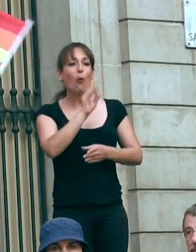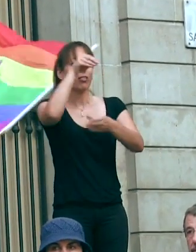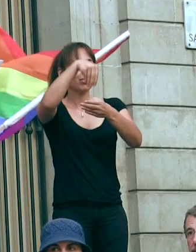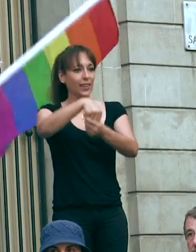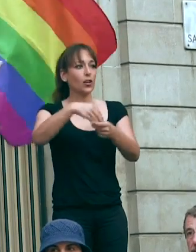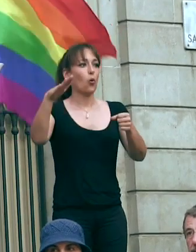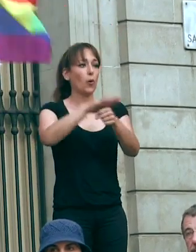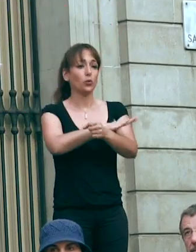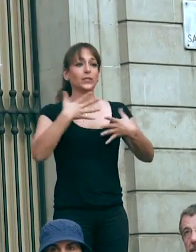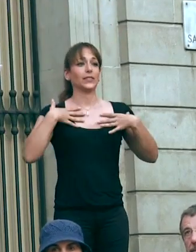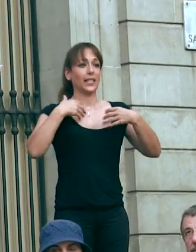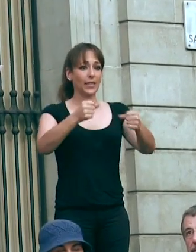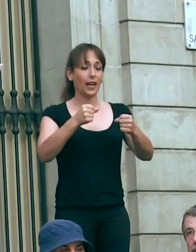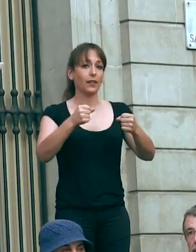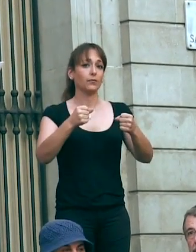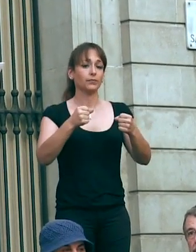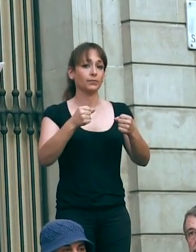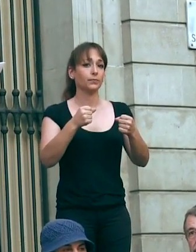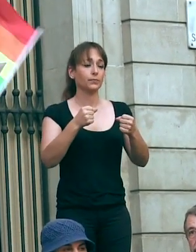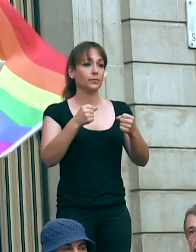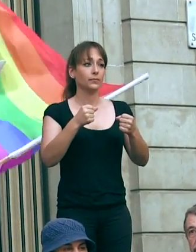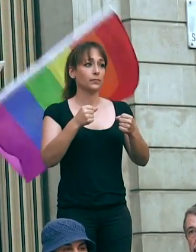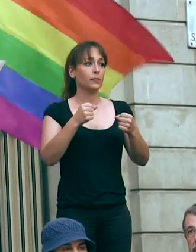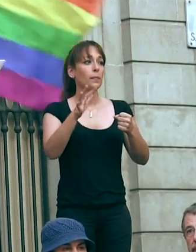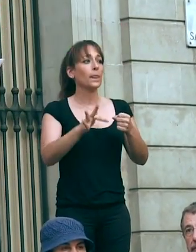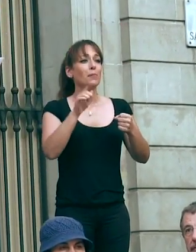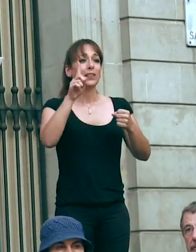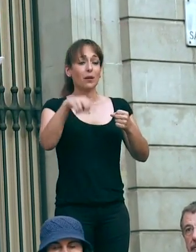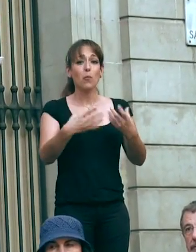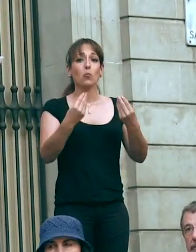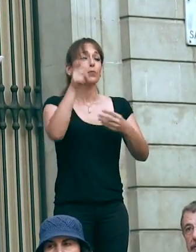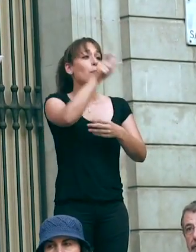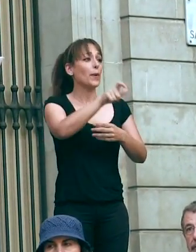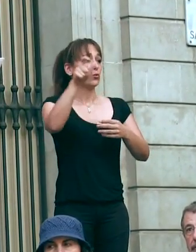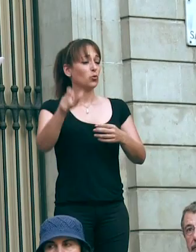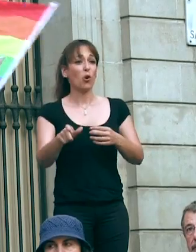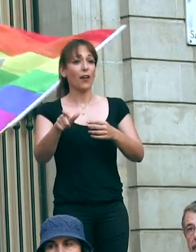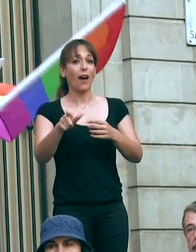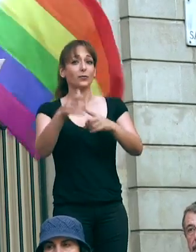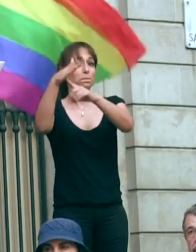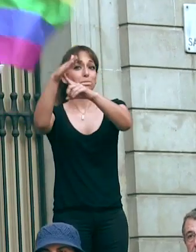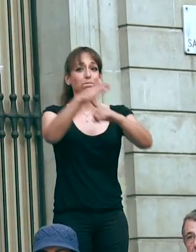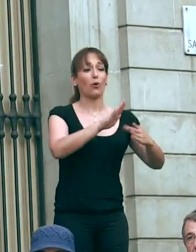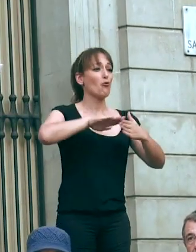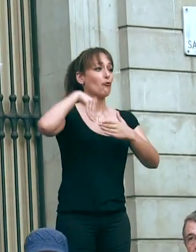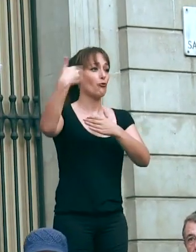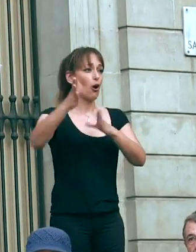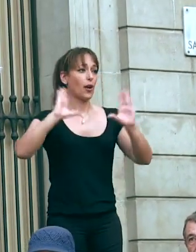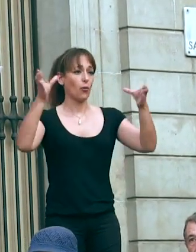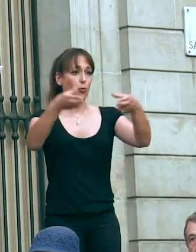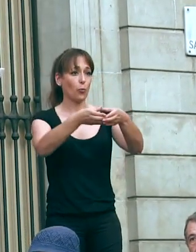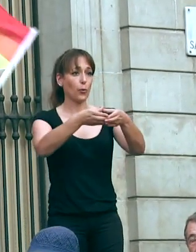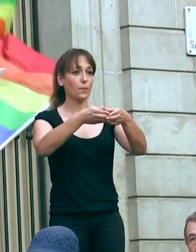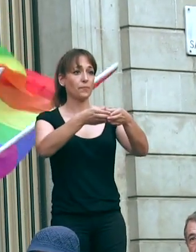sanitària a persones migrades, que en deixa fora bona part del col·lectiu LGTB